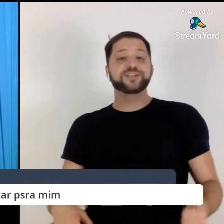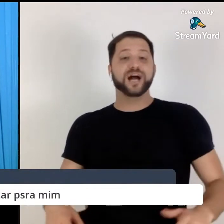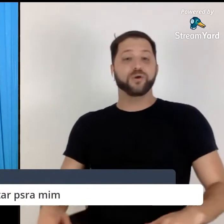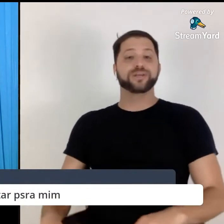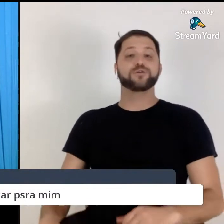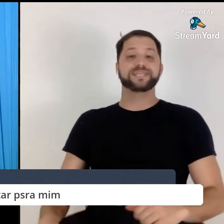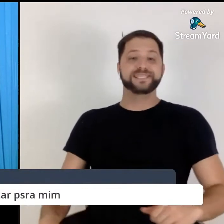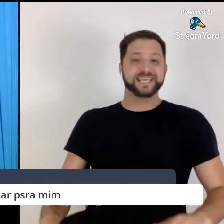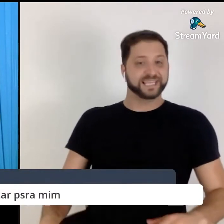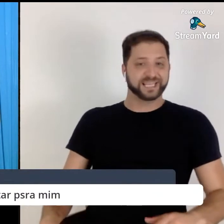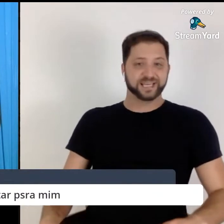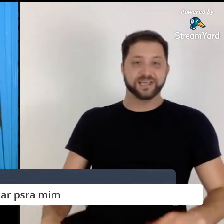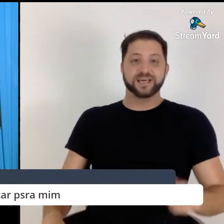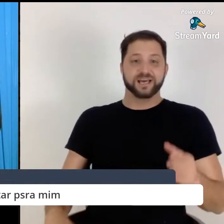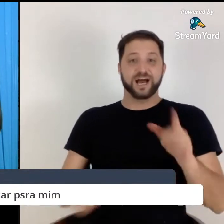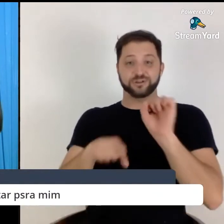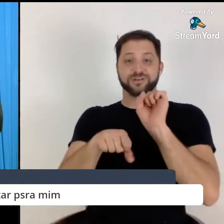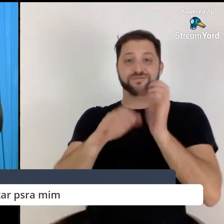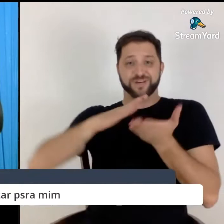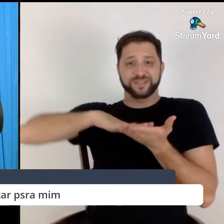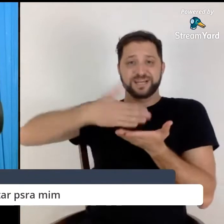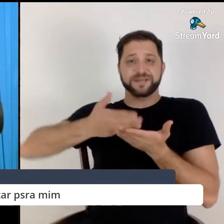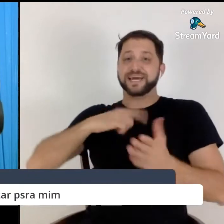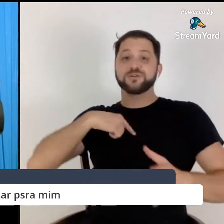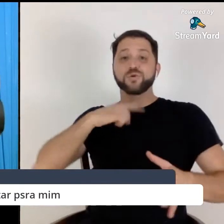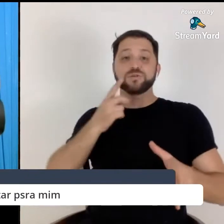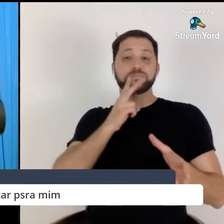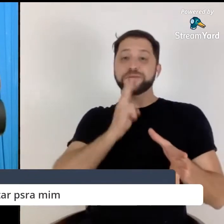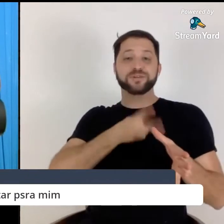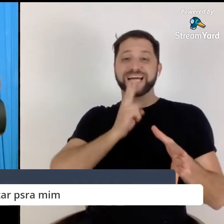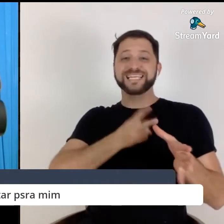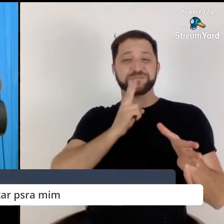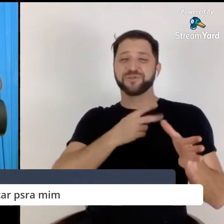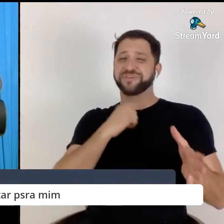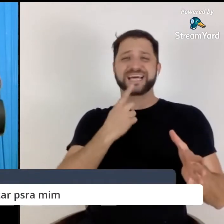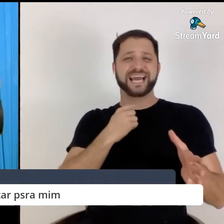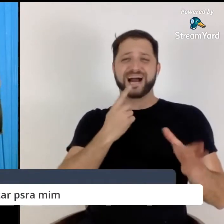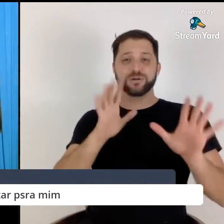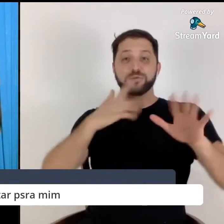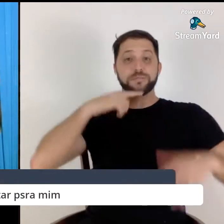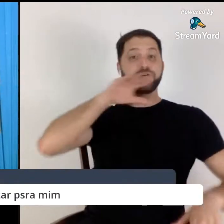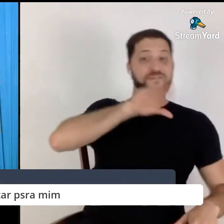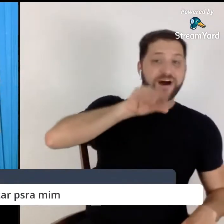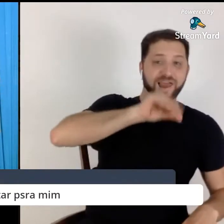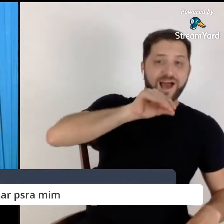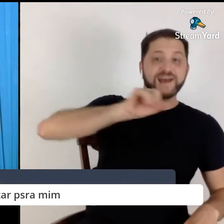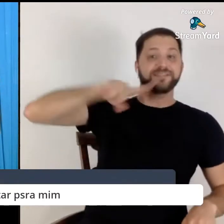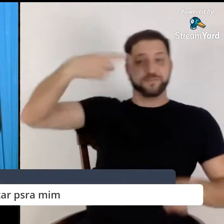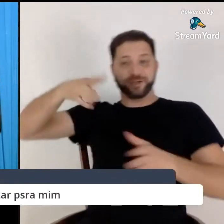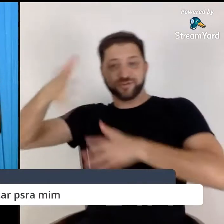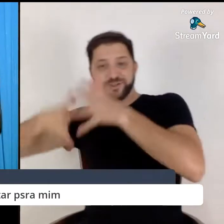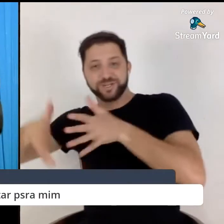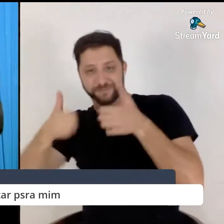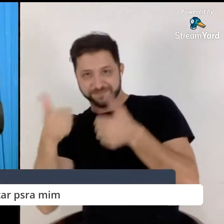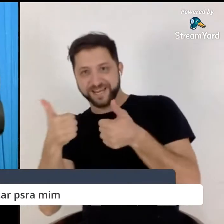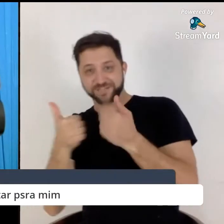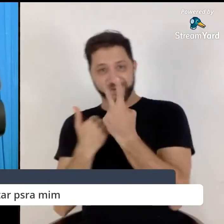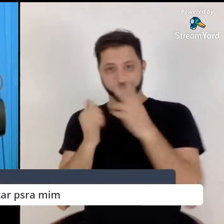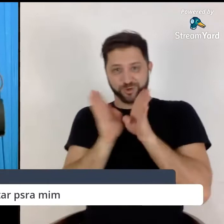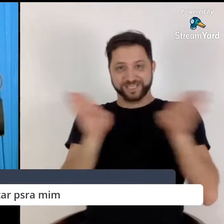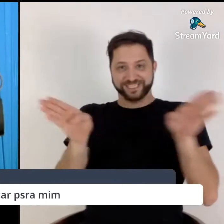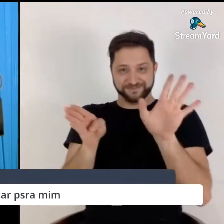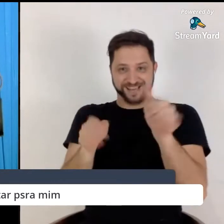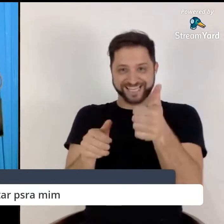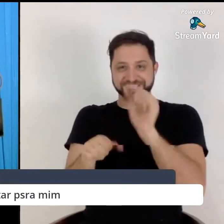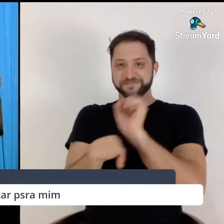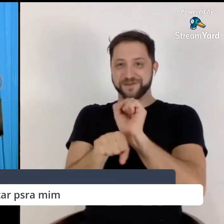Por exemplo, na sala de aula, o que acontecia? Já vou interpretar, bimodalismo não fica legal. Então, primeiro eu vou falar, depois eu faço o livro, beleza?